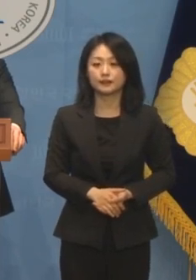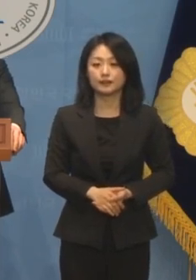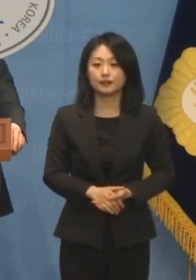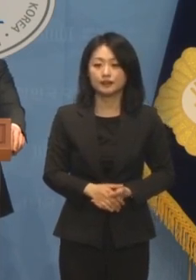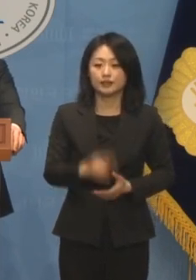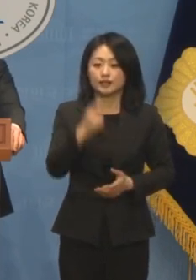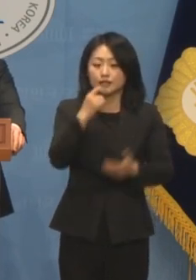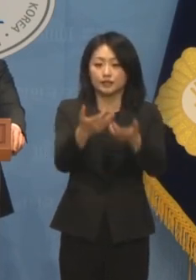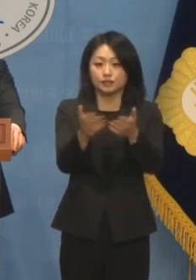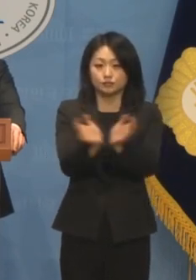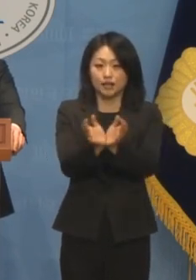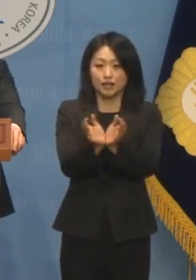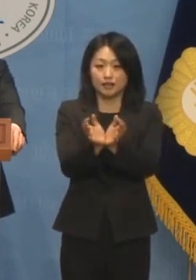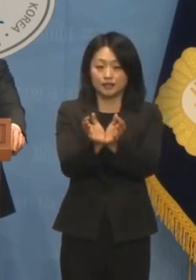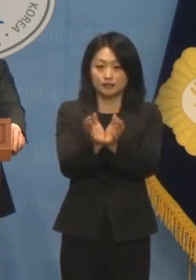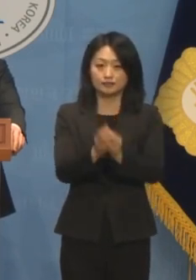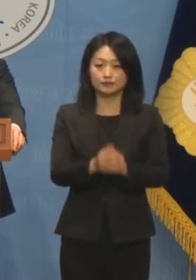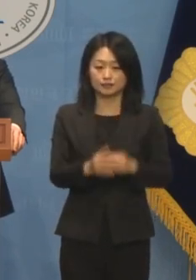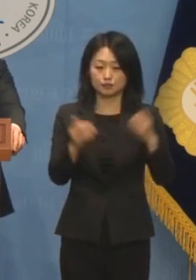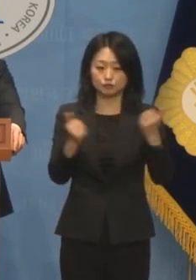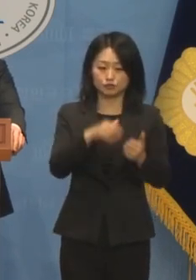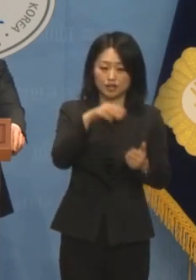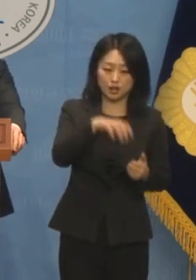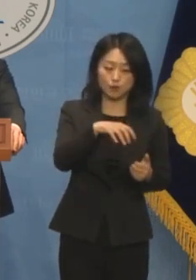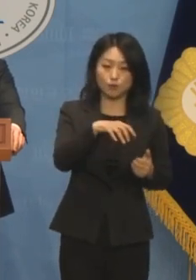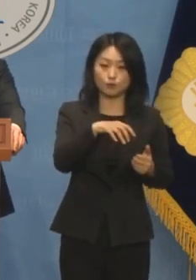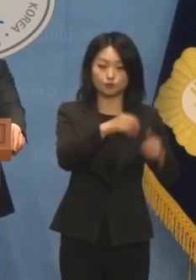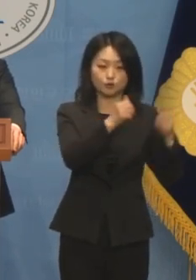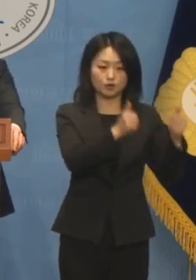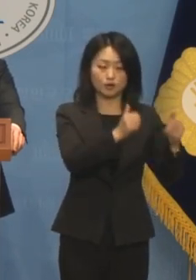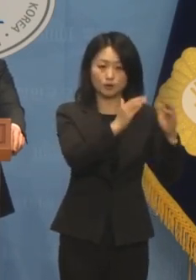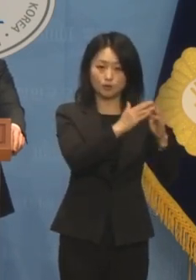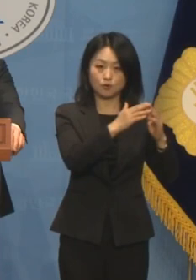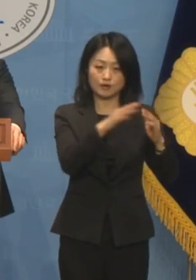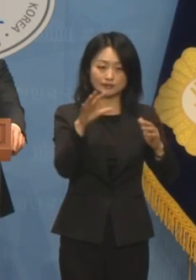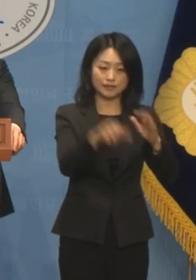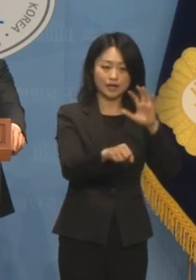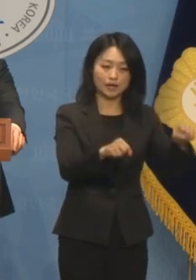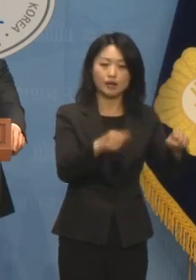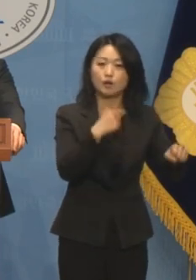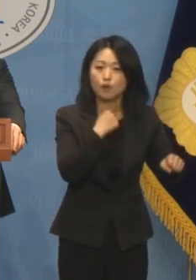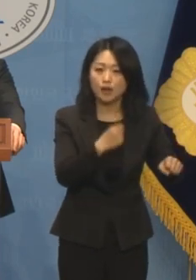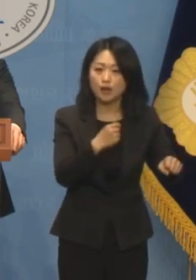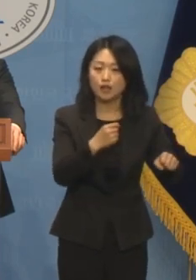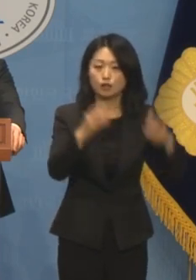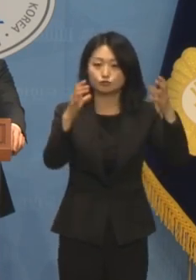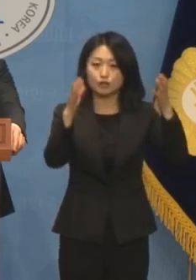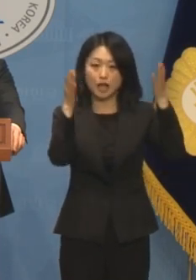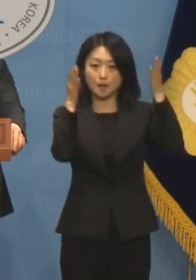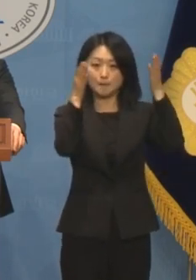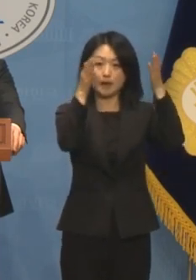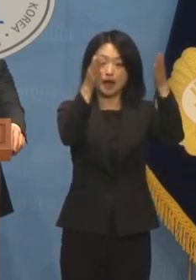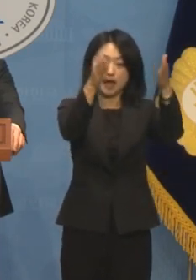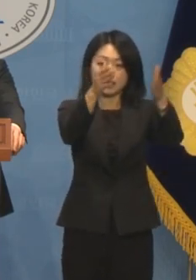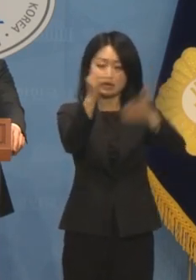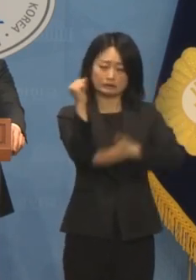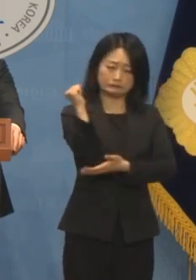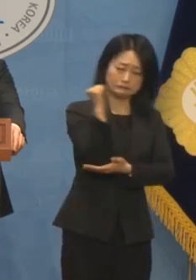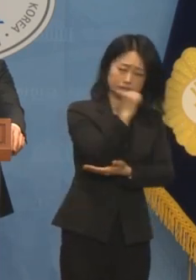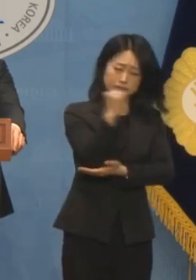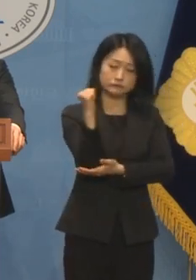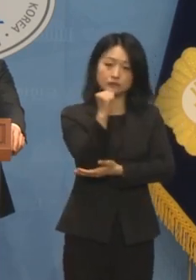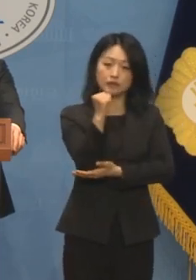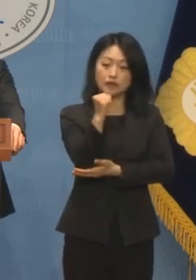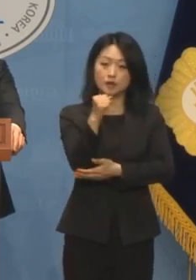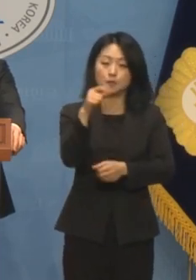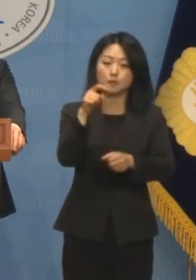사당화된 민주당은 행정부와 사법부에 대한 장악을 끊임없이 시도하며 국가 방향성마저 멋대로 주무르려